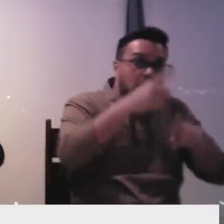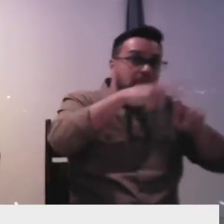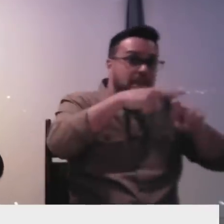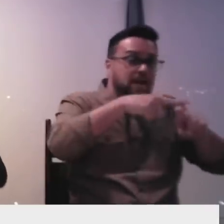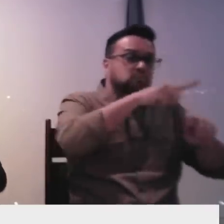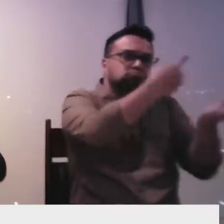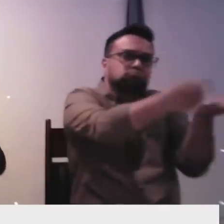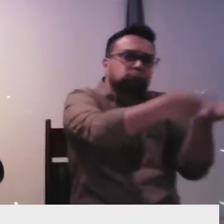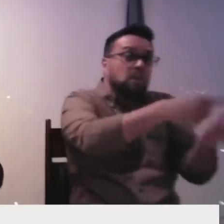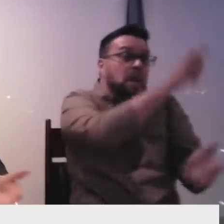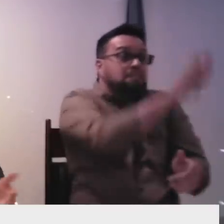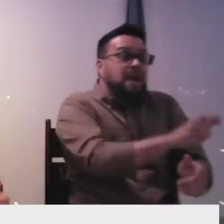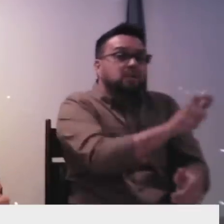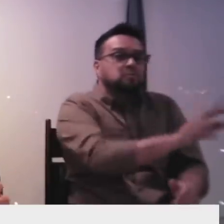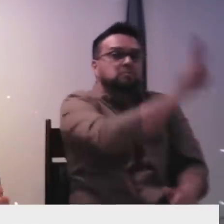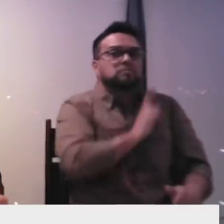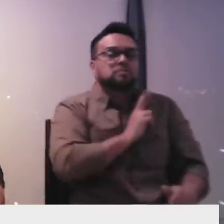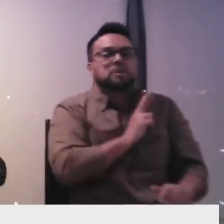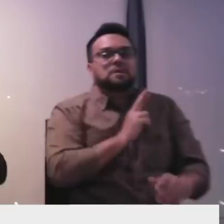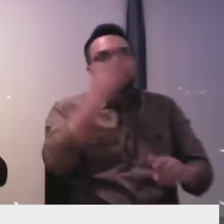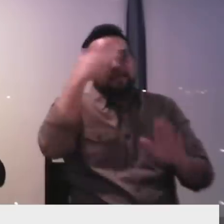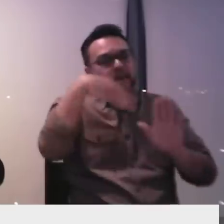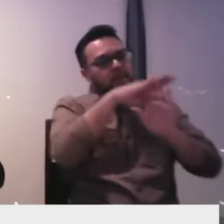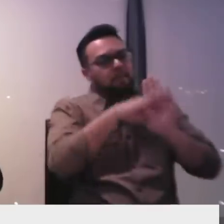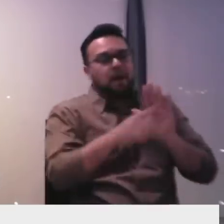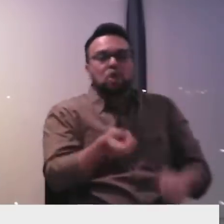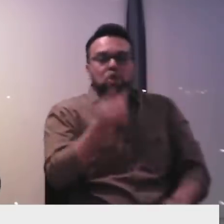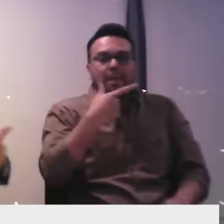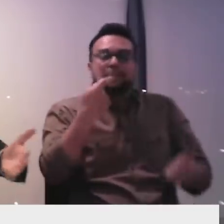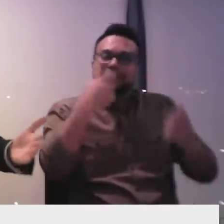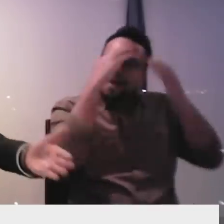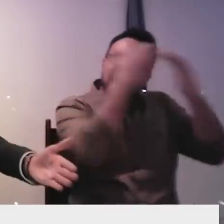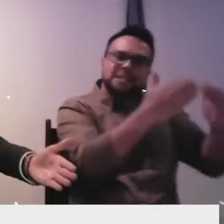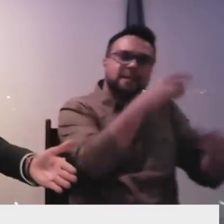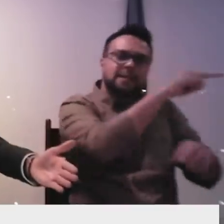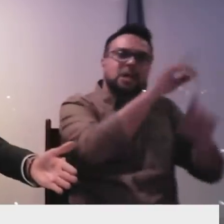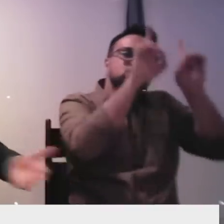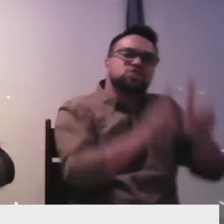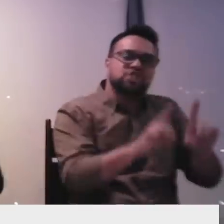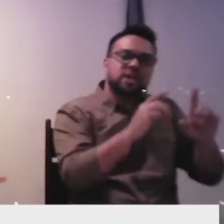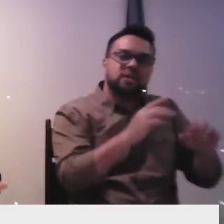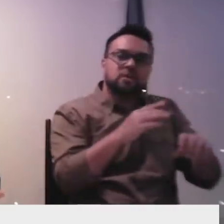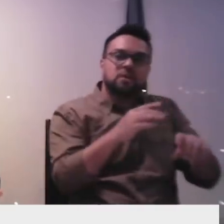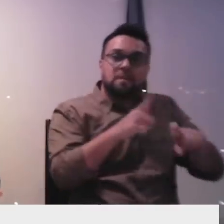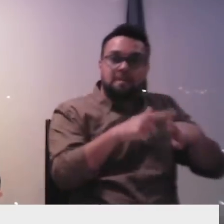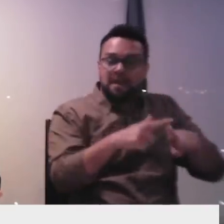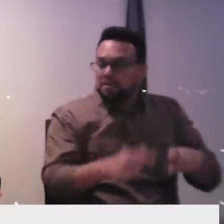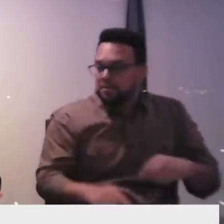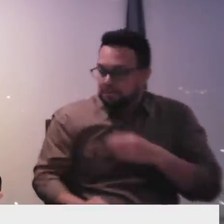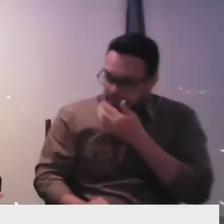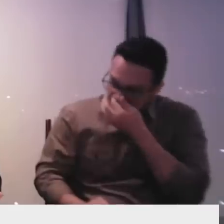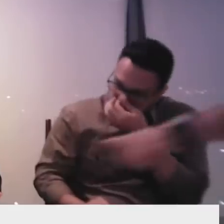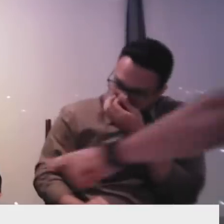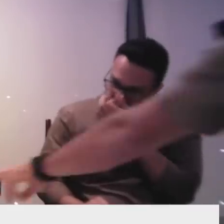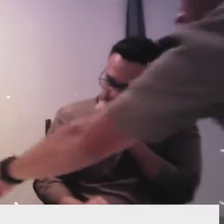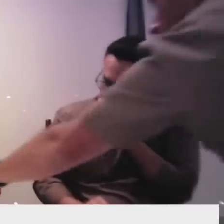acordo com o médico, decide que vai ser receitado. Tem que ser respeitada a autonomia médica, é isso mesmo? Não, então repetiu. Hã? CPI,